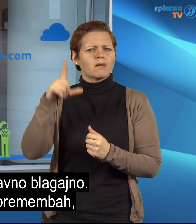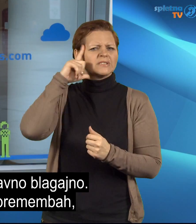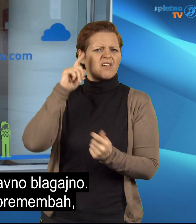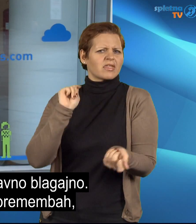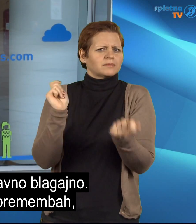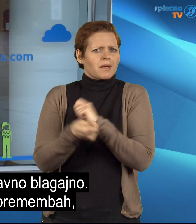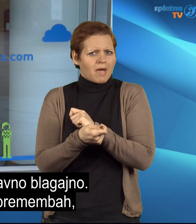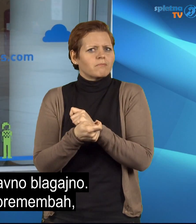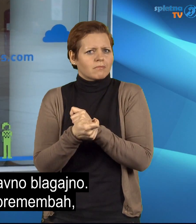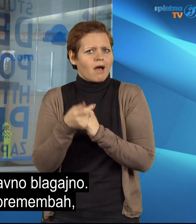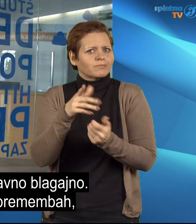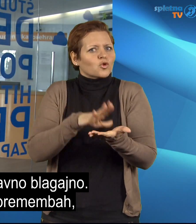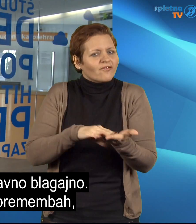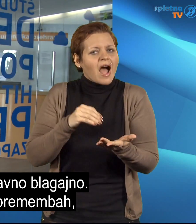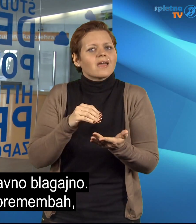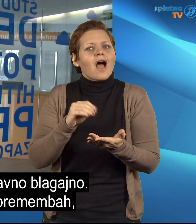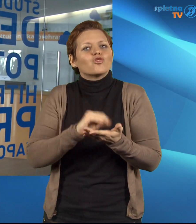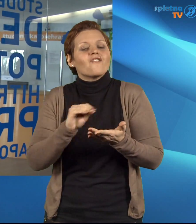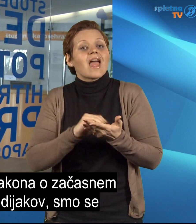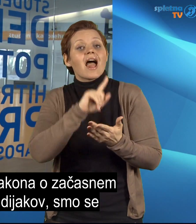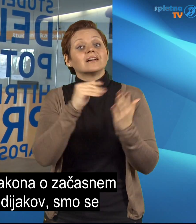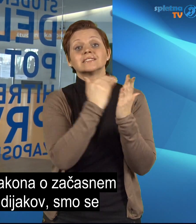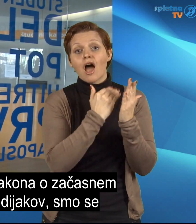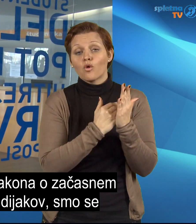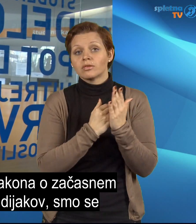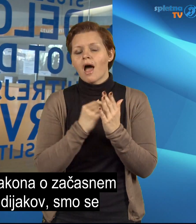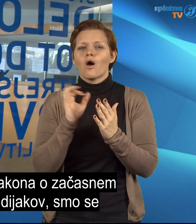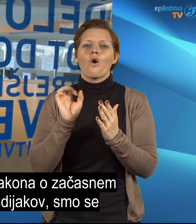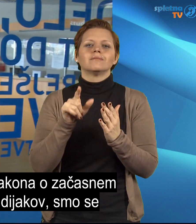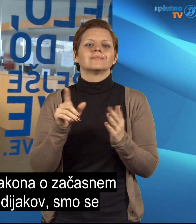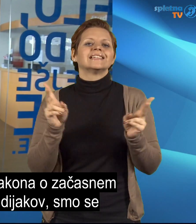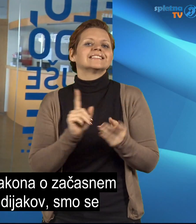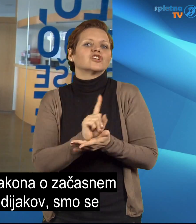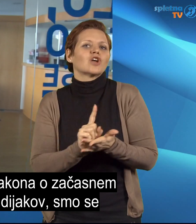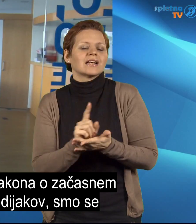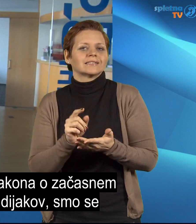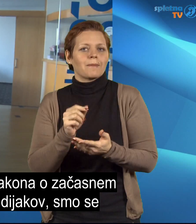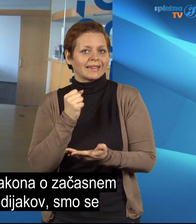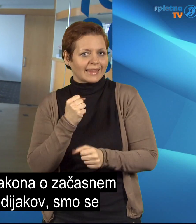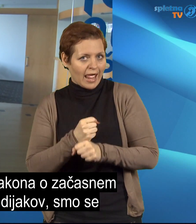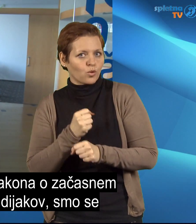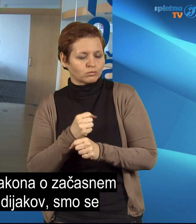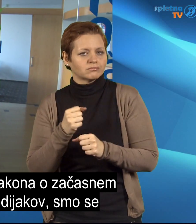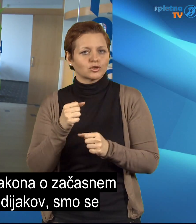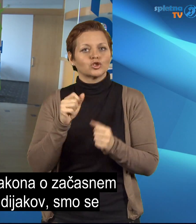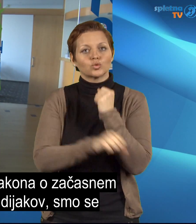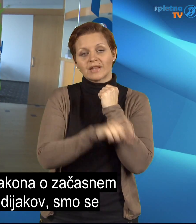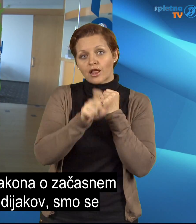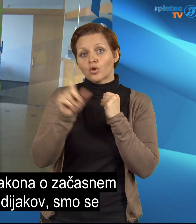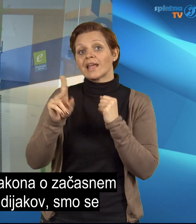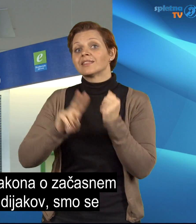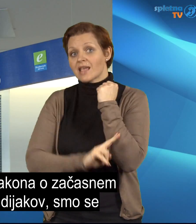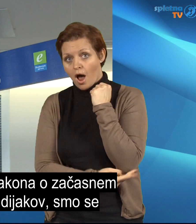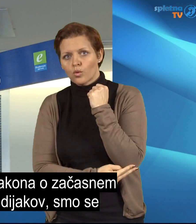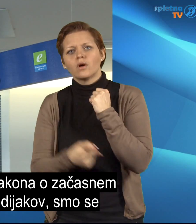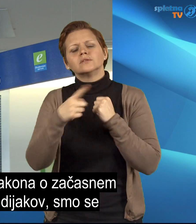O bistvenih spremembah, ki jih uvaja novela zakona o začasnem delu študentov in dijakov, smo se pogovarjali s tistimi, ki so